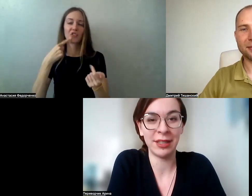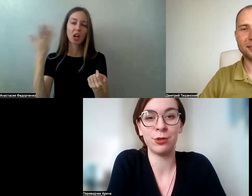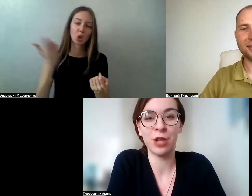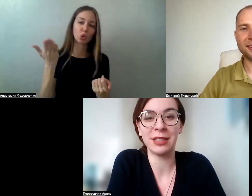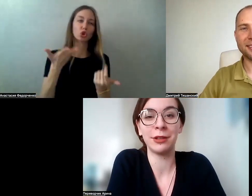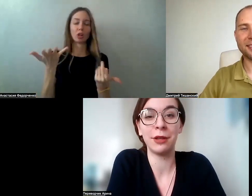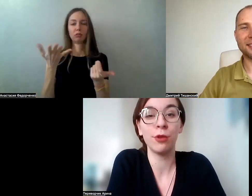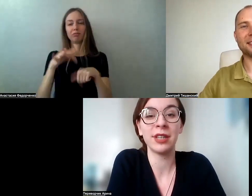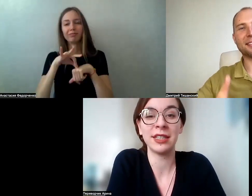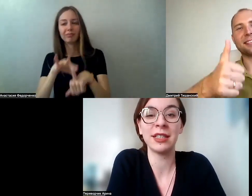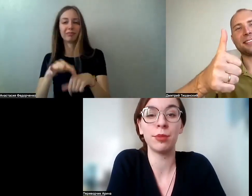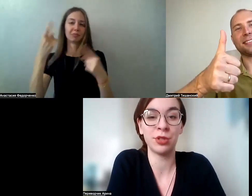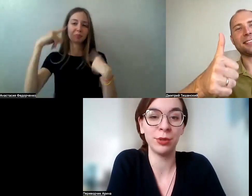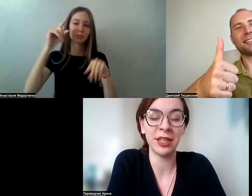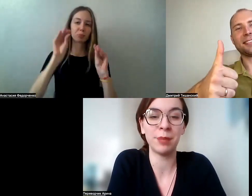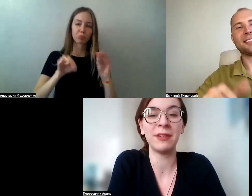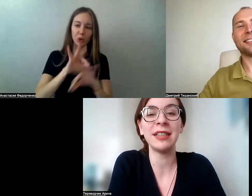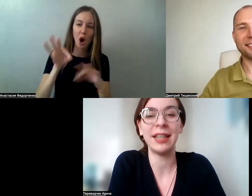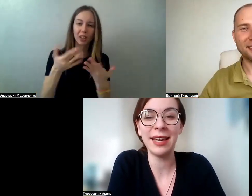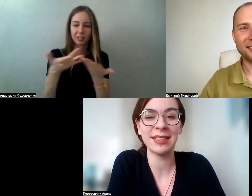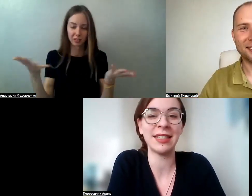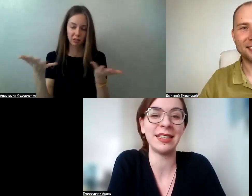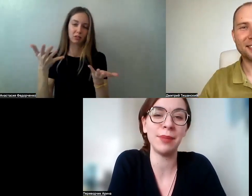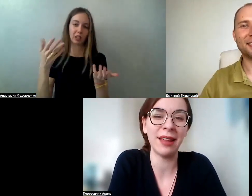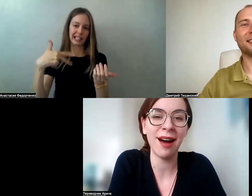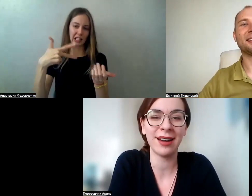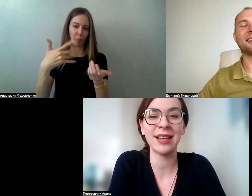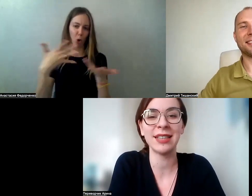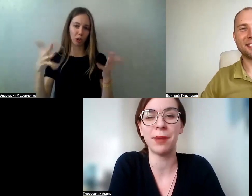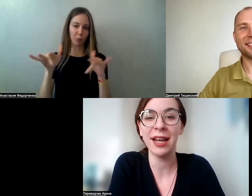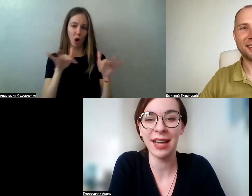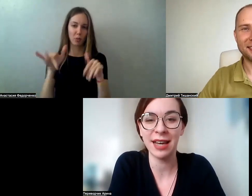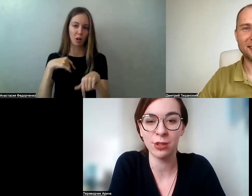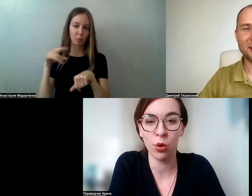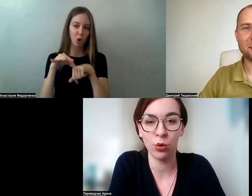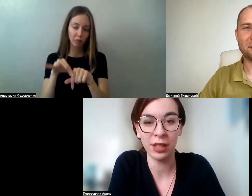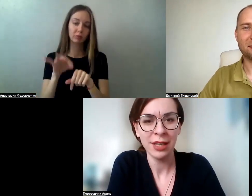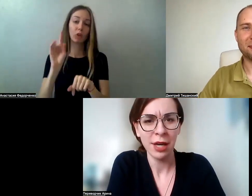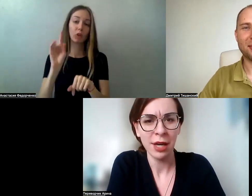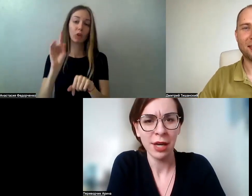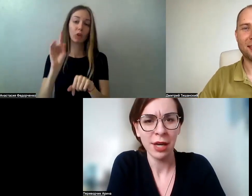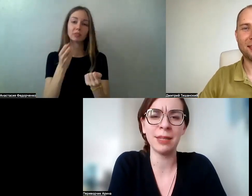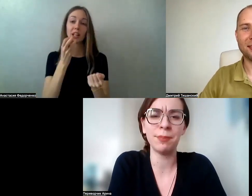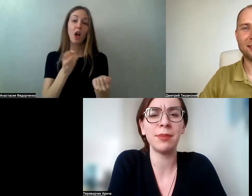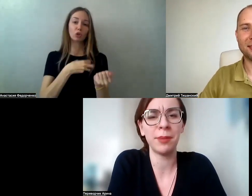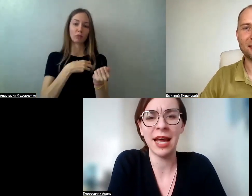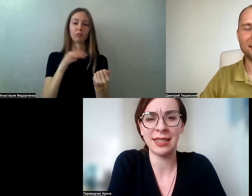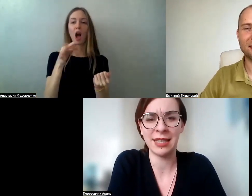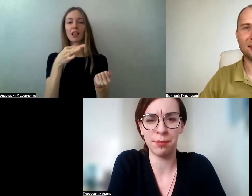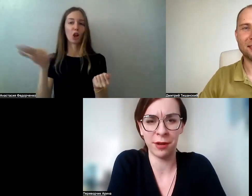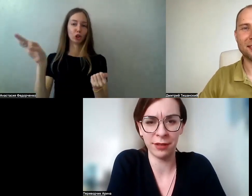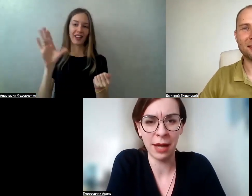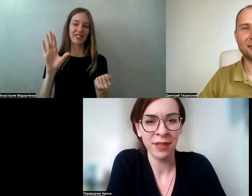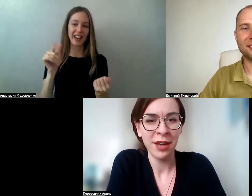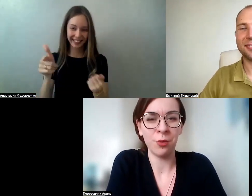года я участвовала в Всероссийском обществе глухих, проводила лекции, семинары, разные проекты реализовывала. Больше 35